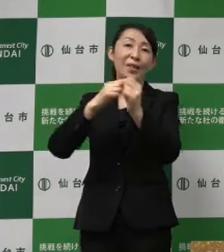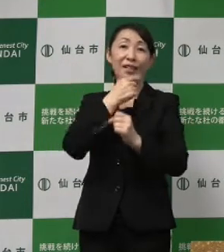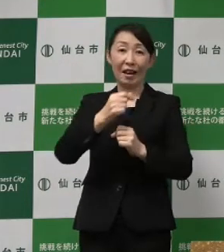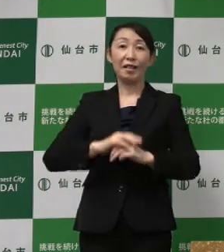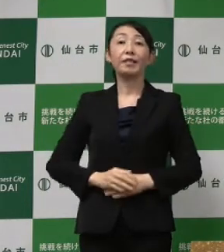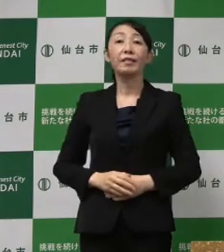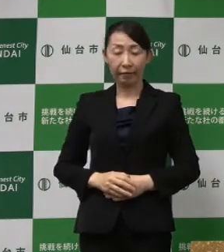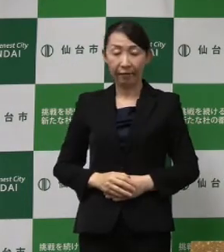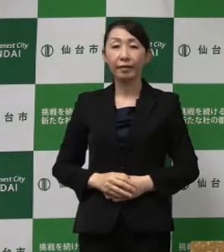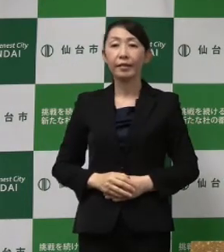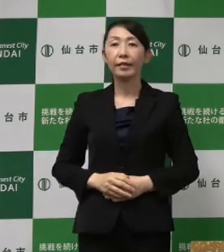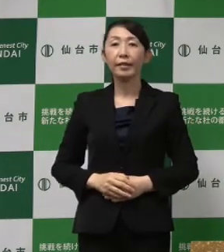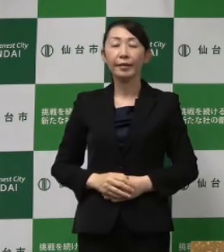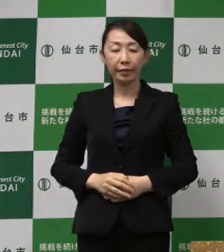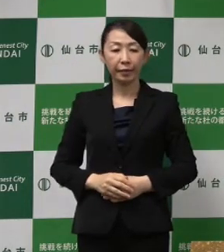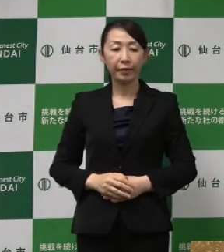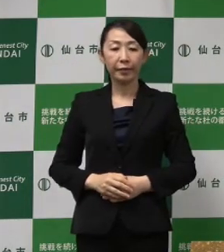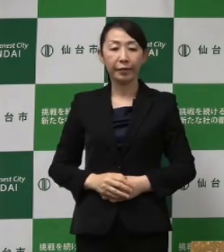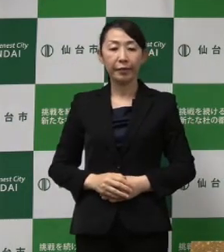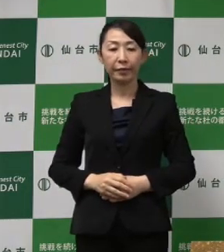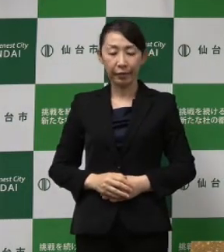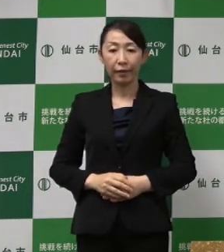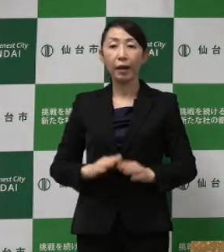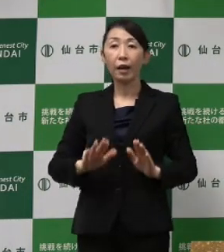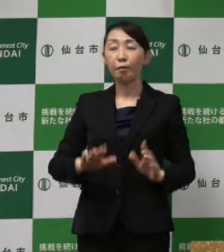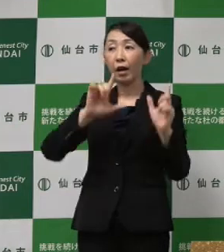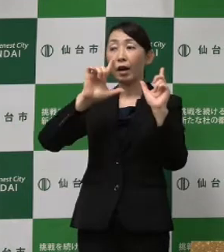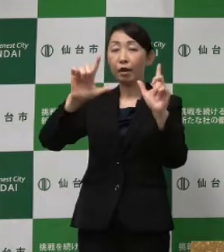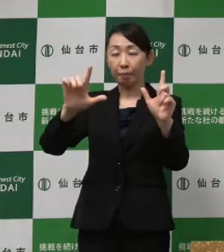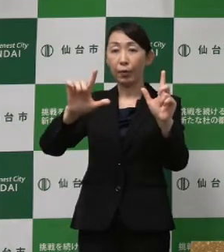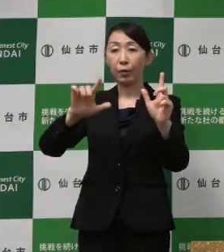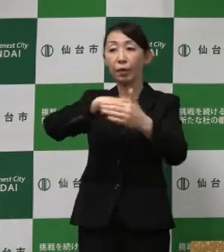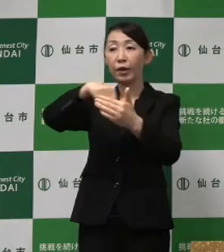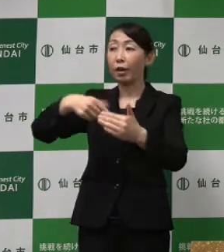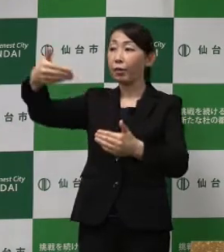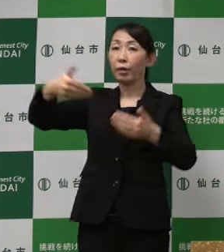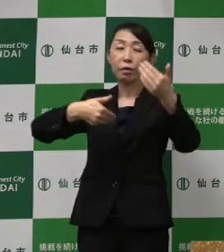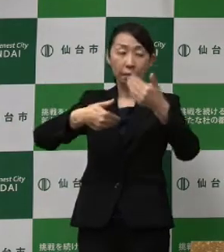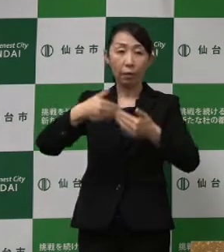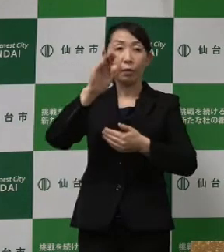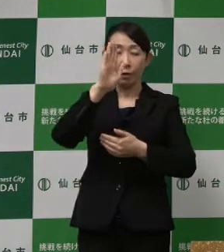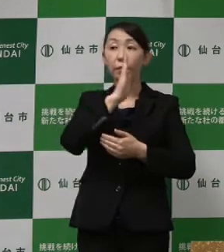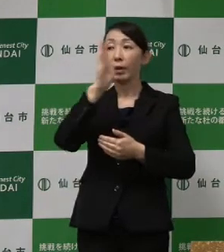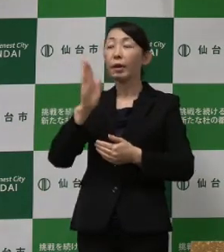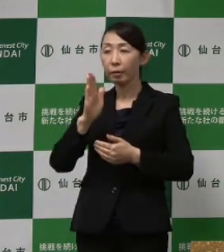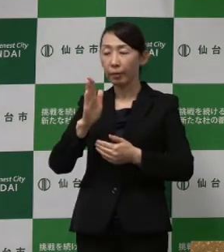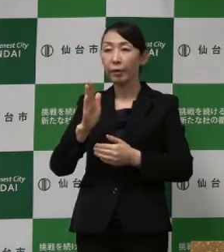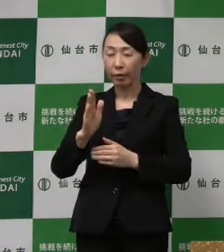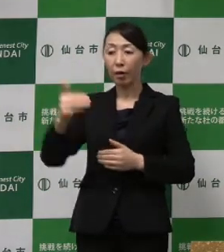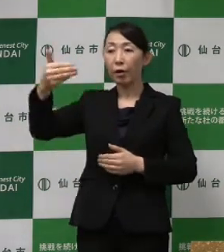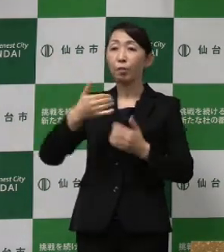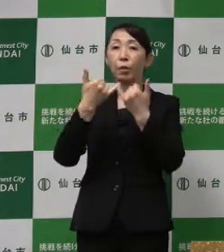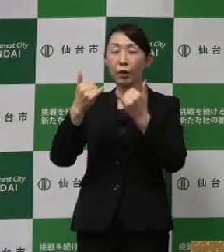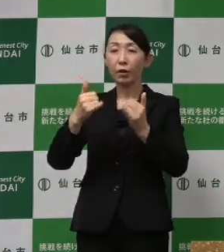はい、それではただいま発表した事項についてご質問をお受けいたします。ご質問のある方は挙手の上、報道機関名と氏名を述べていただいた